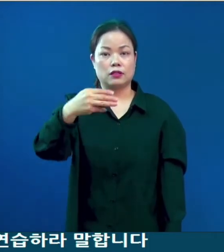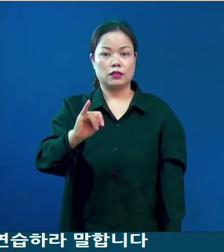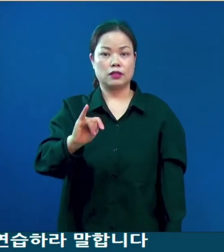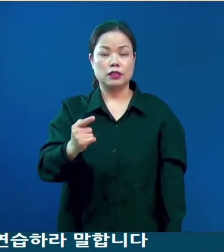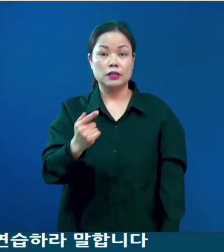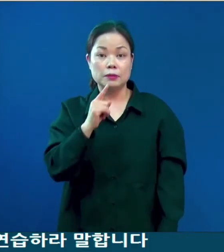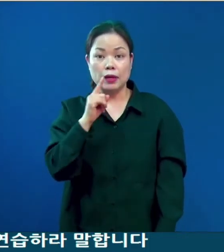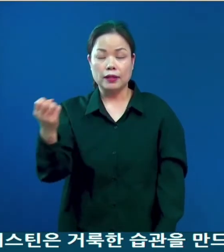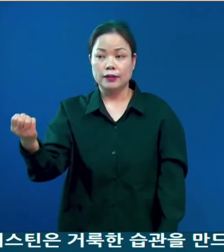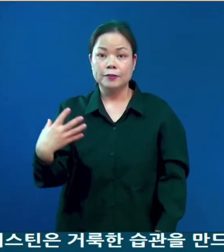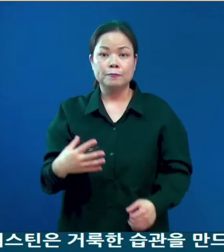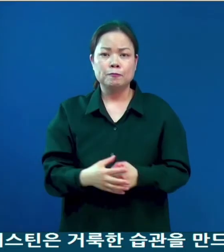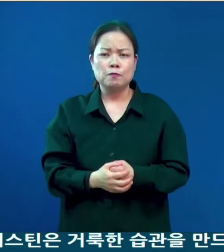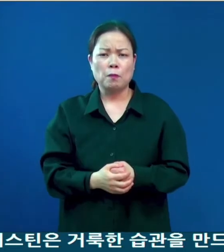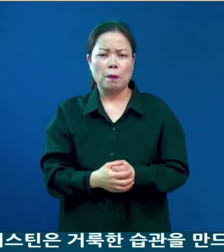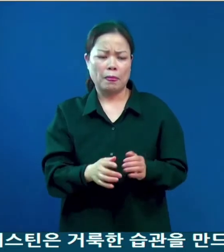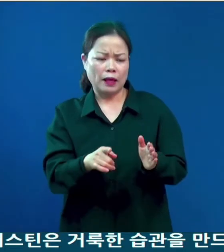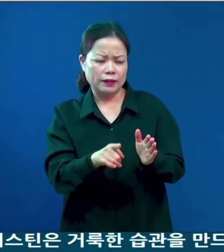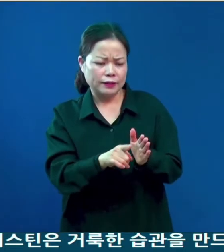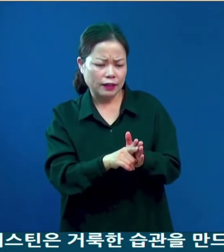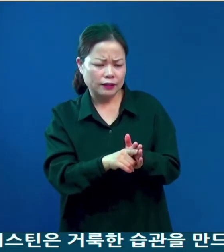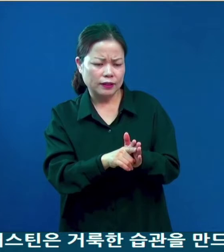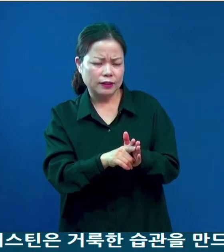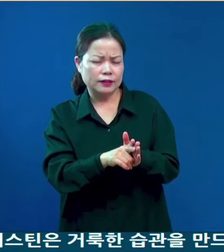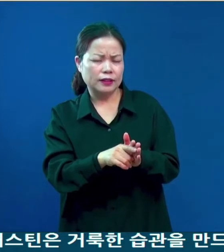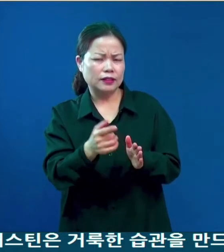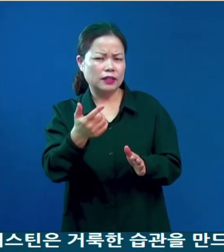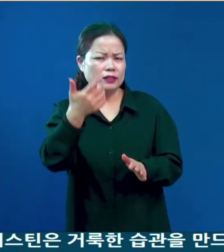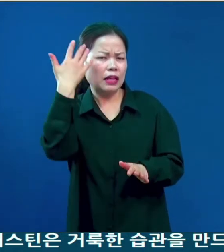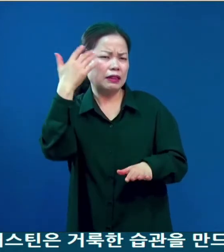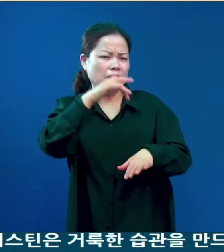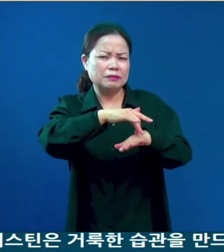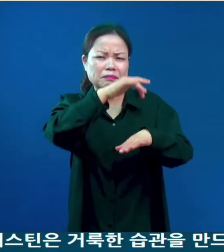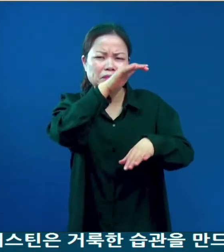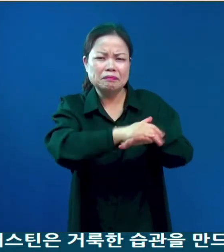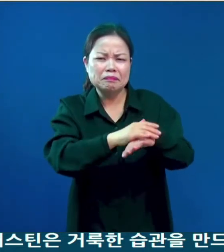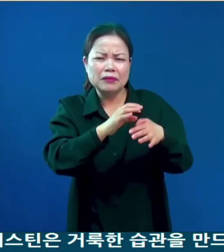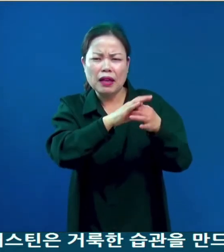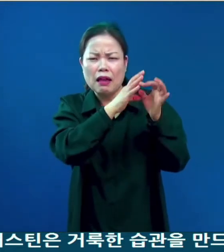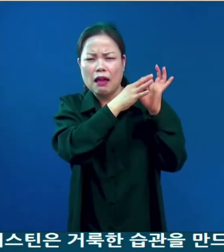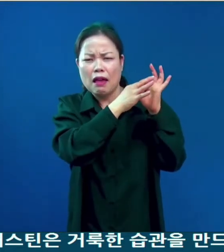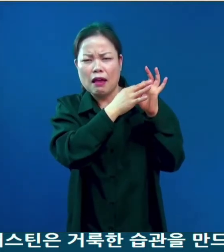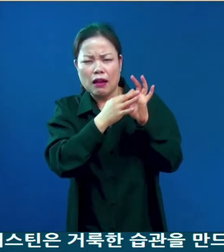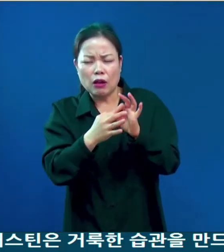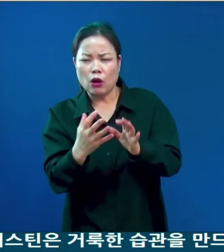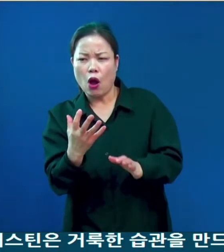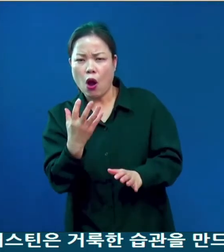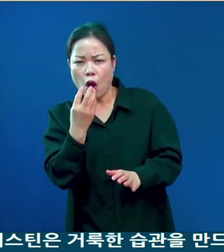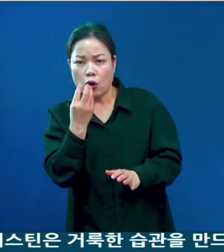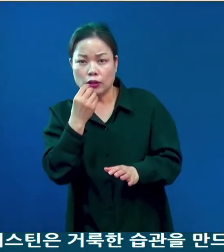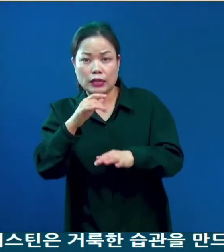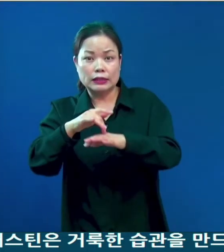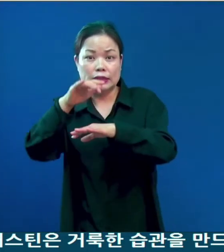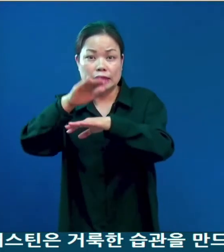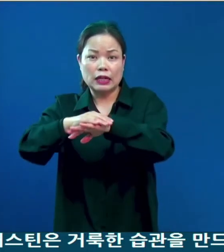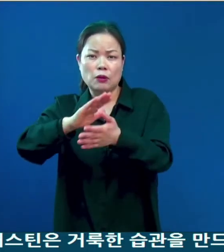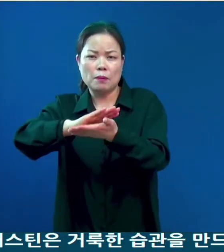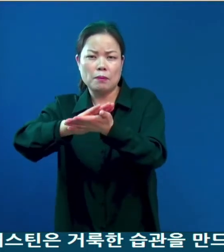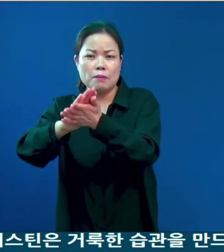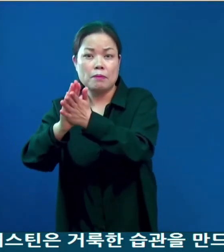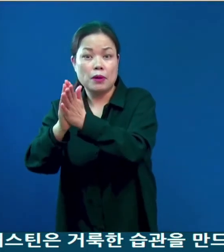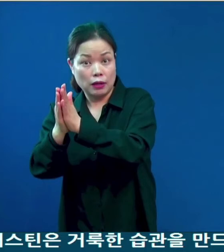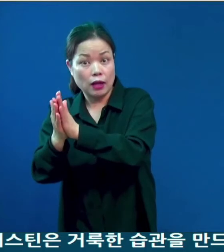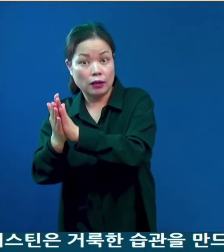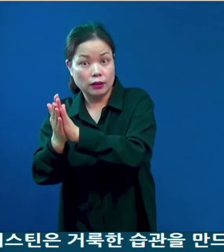신앙생활이라는 것이 썩어져가는 구습과 부정적 습관에서 끊임없이 거룩한 습관으로 바뀌어가는 것이라고